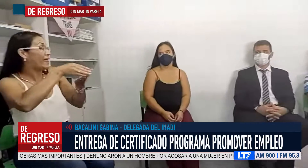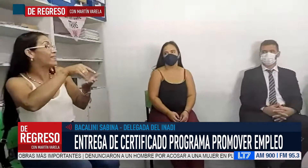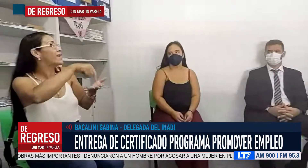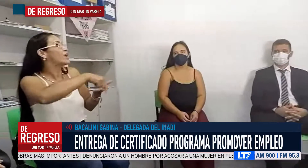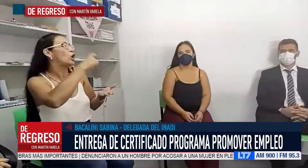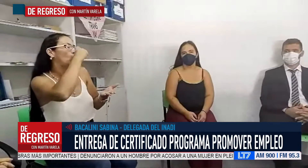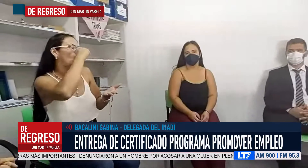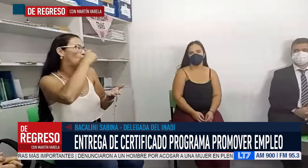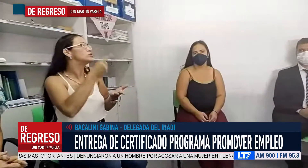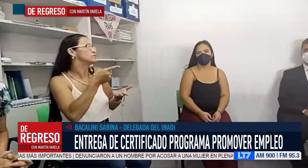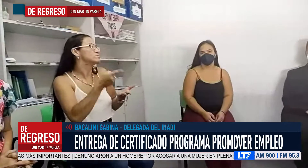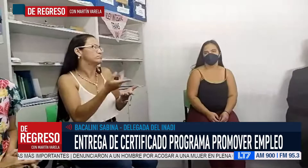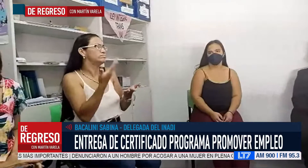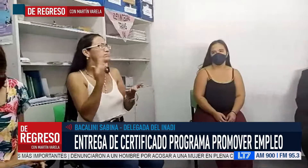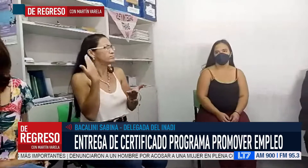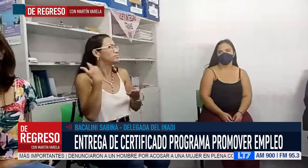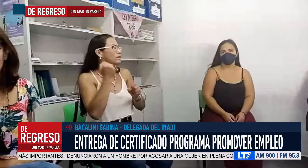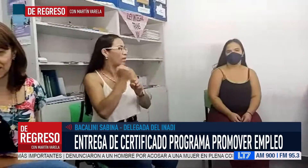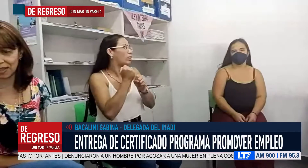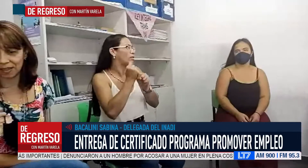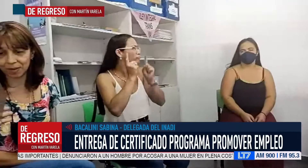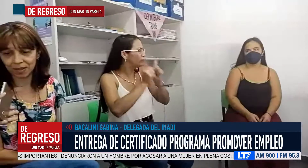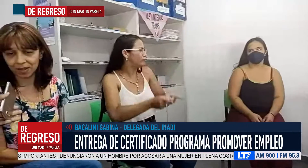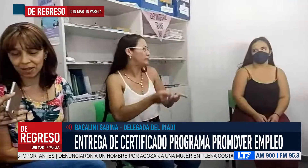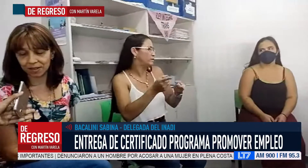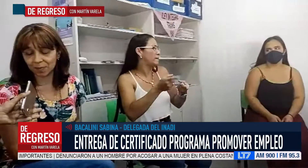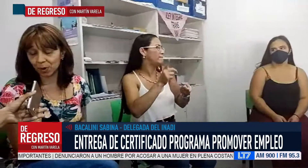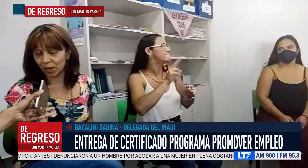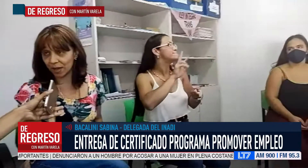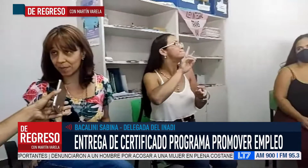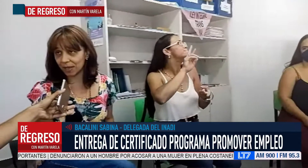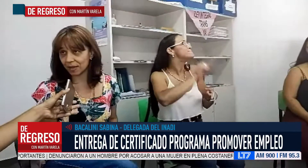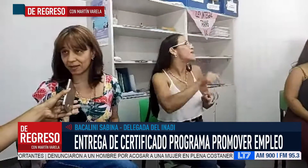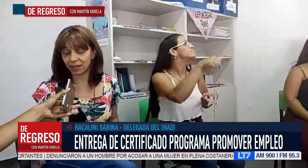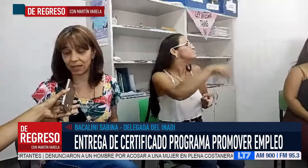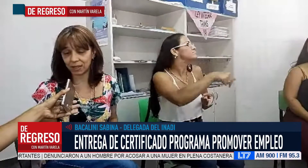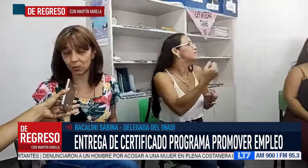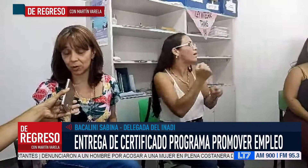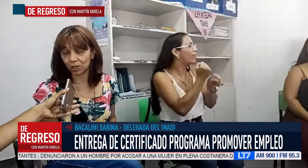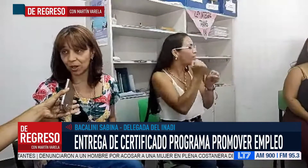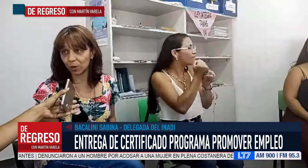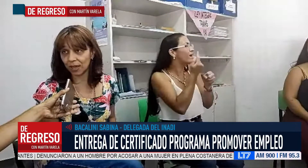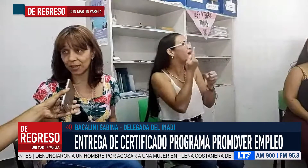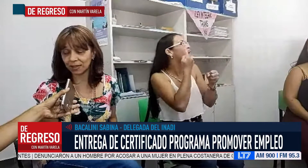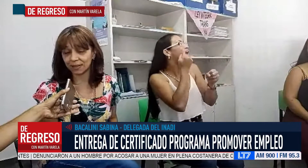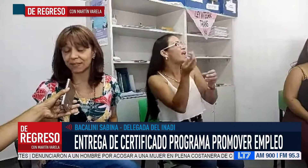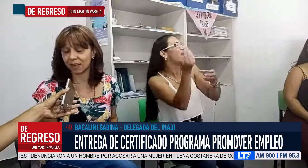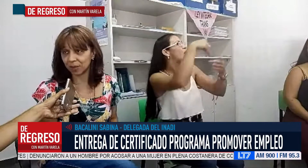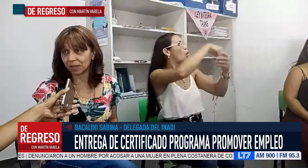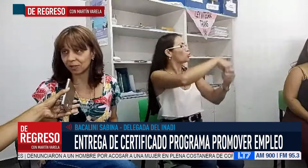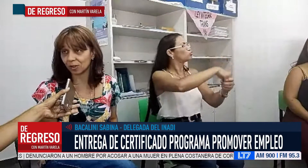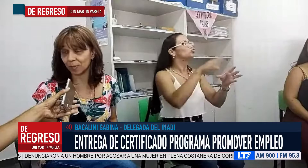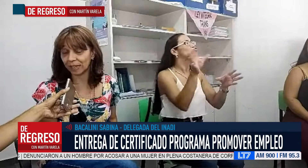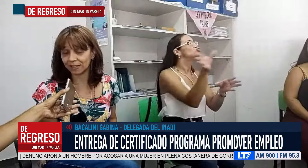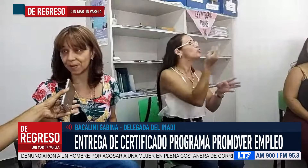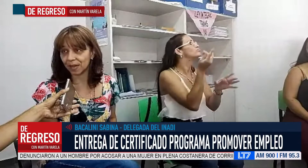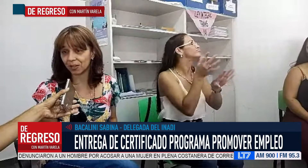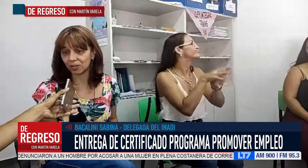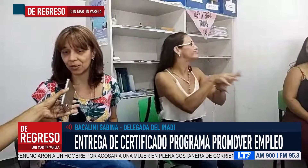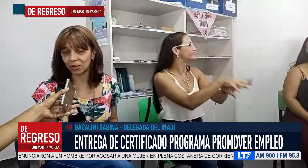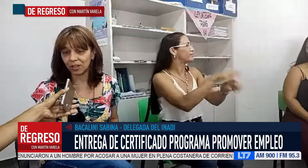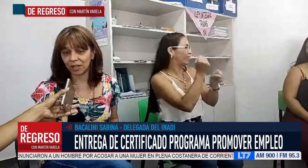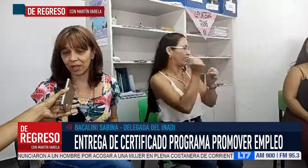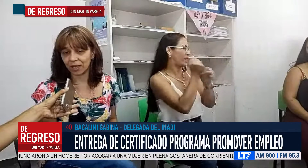viene llevando adelante este programa de inclusión laboral, de entrenamiento para el